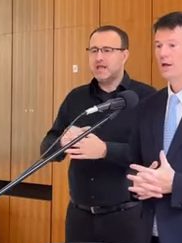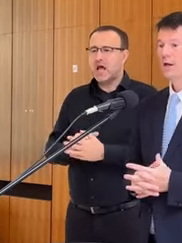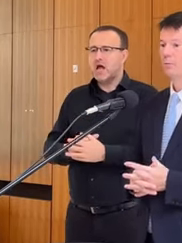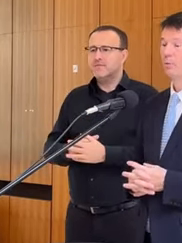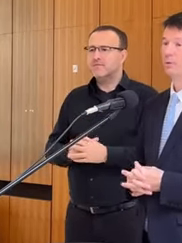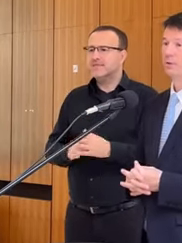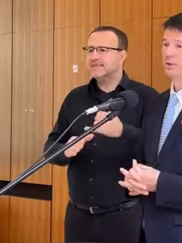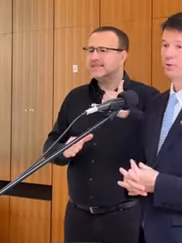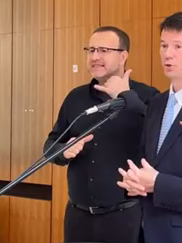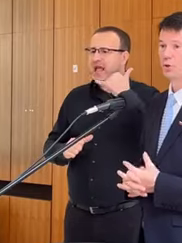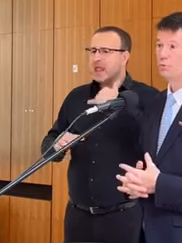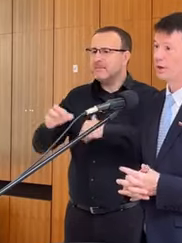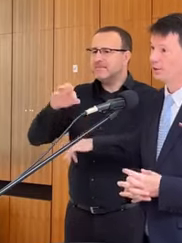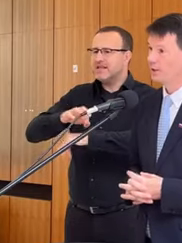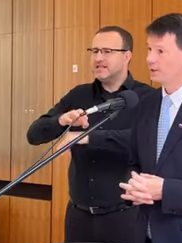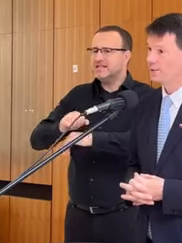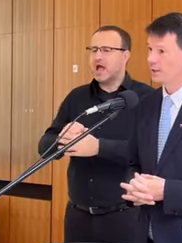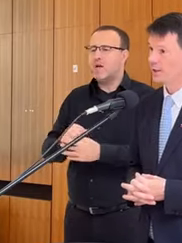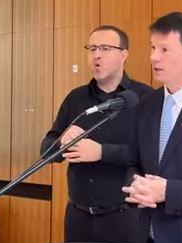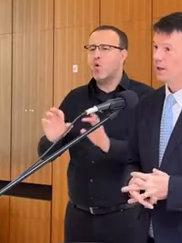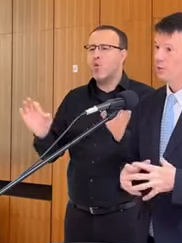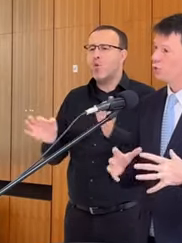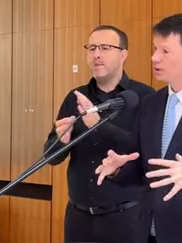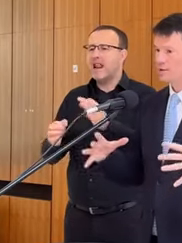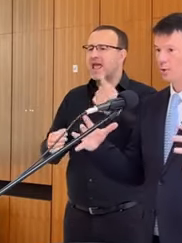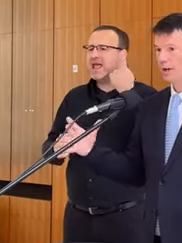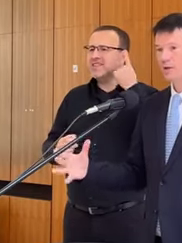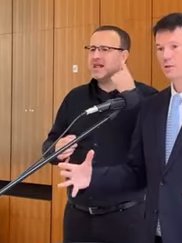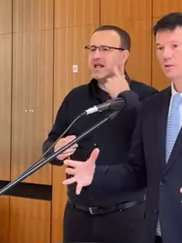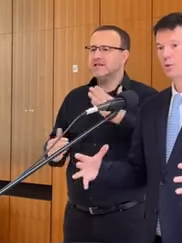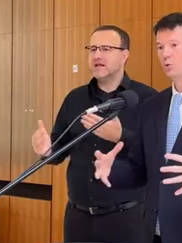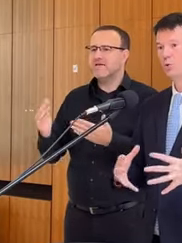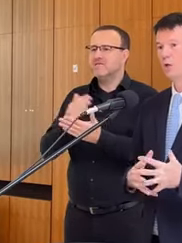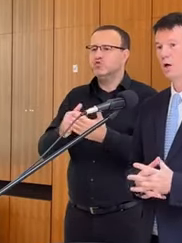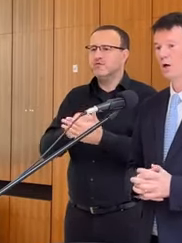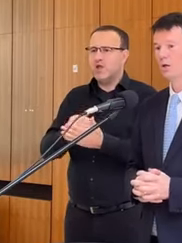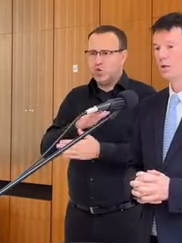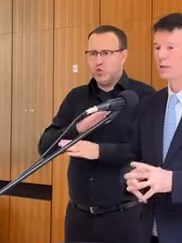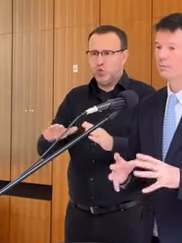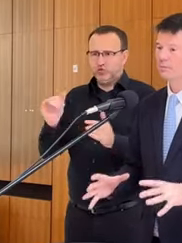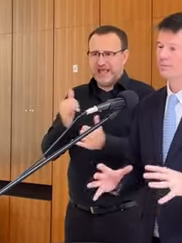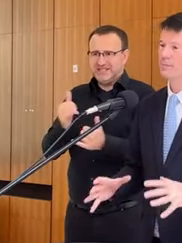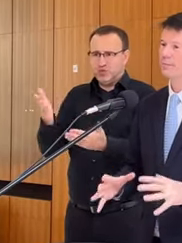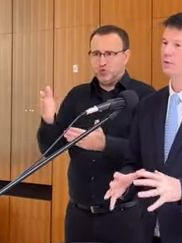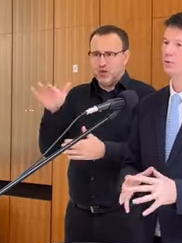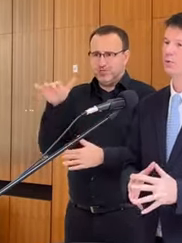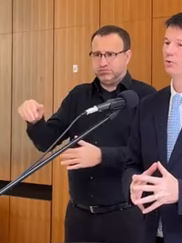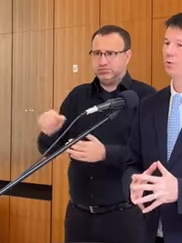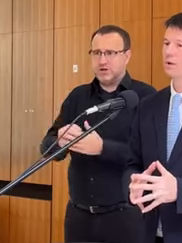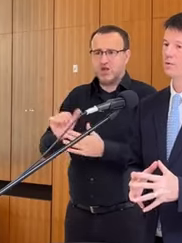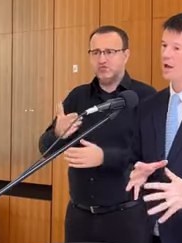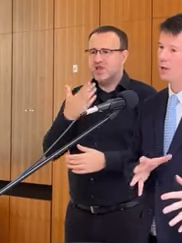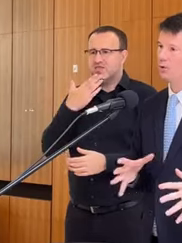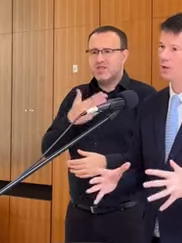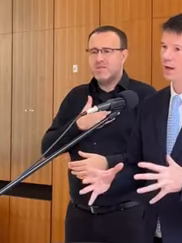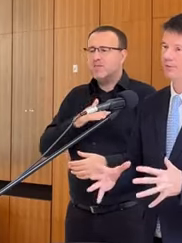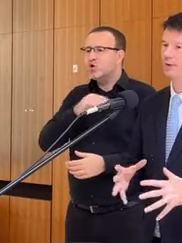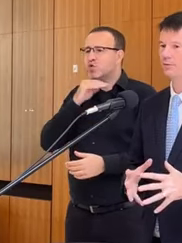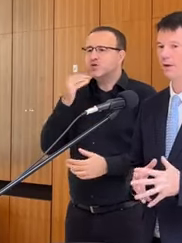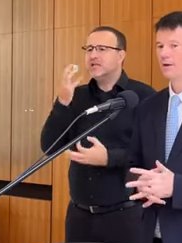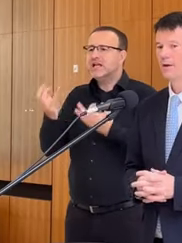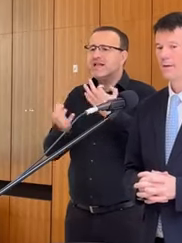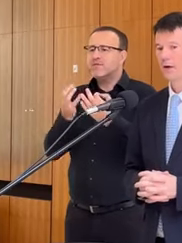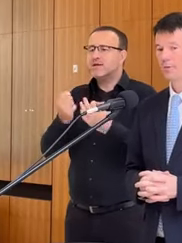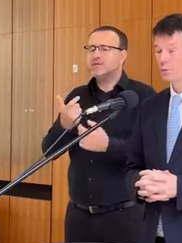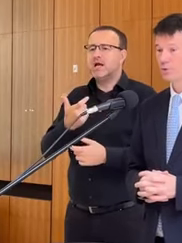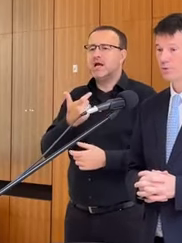telemedicína, poprípade využitie umelej inteligencie. Už tie nástroje existujú, len nemáme dosť informácií, ako ich